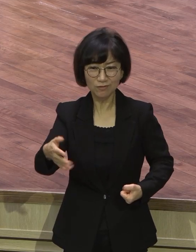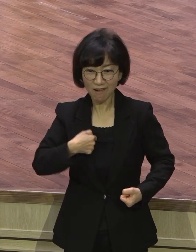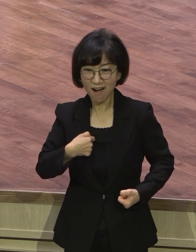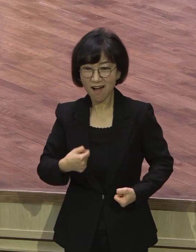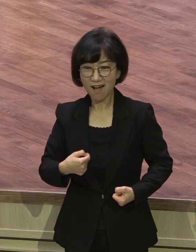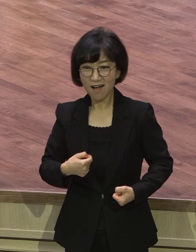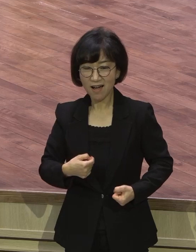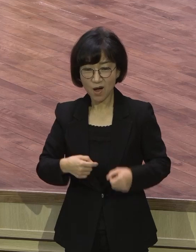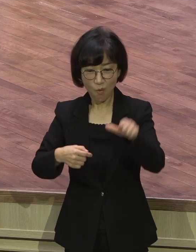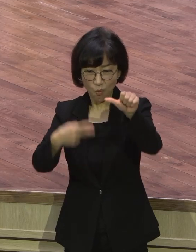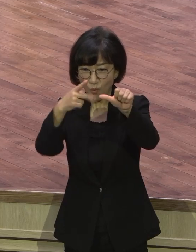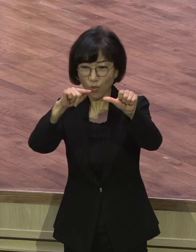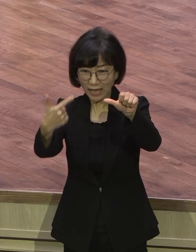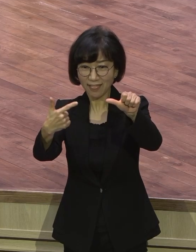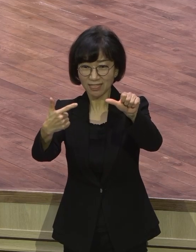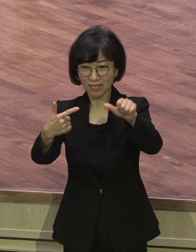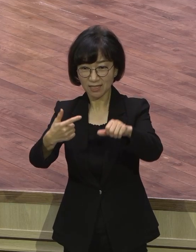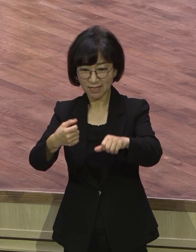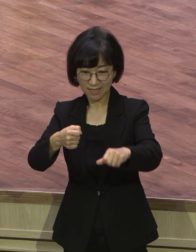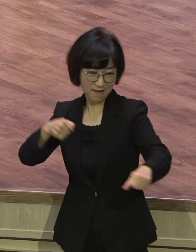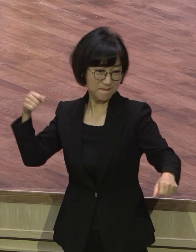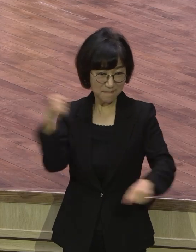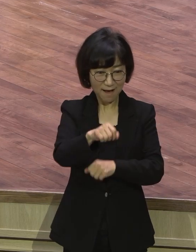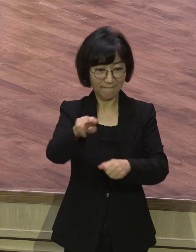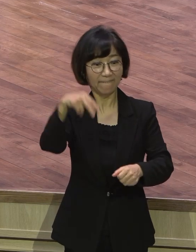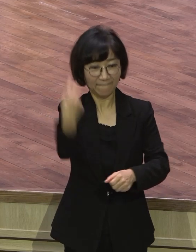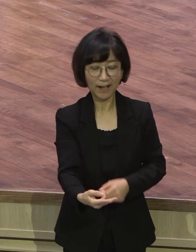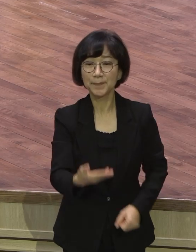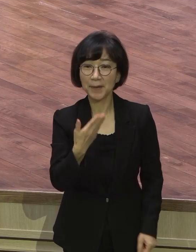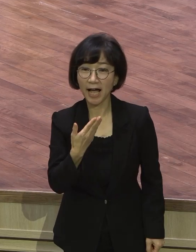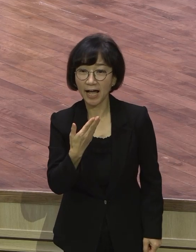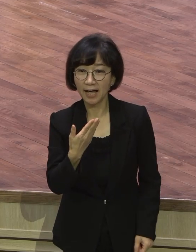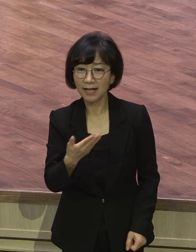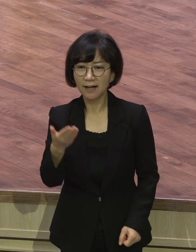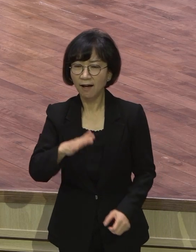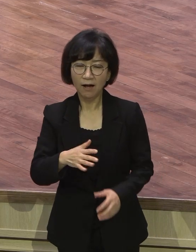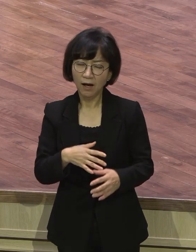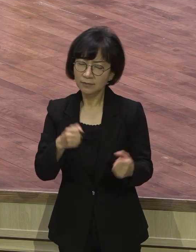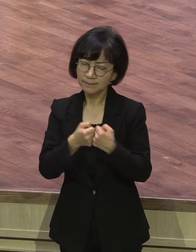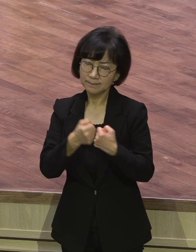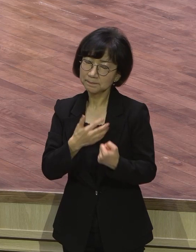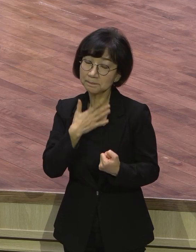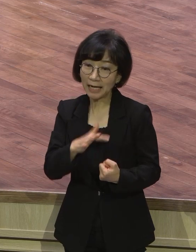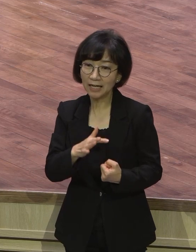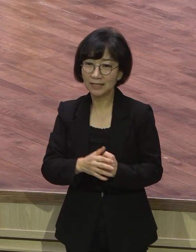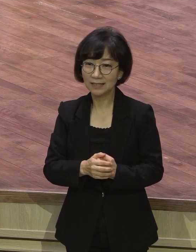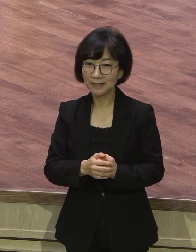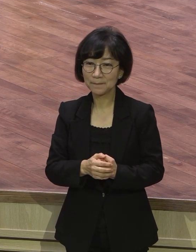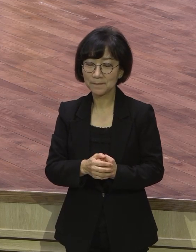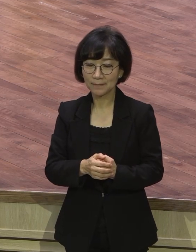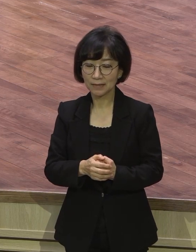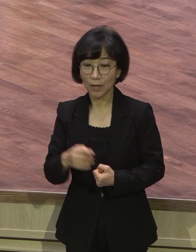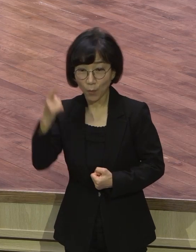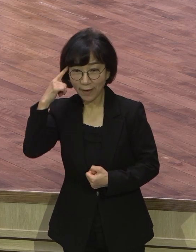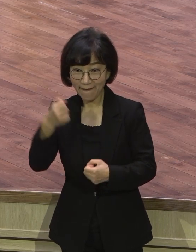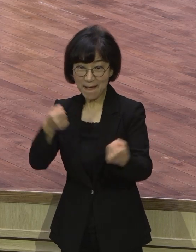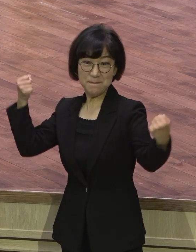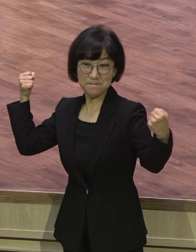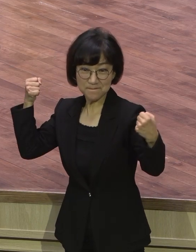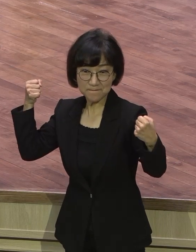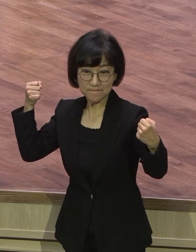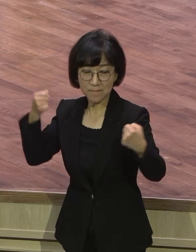격투 오단점이 있는 사람입니다. 한 번도 싸운 적이 없어요. 싸우면 내가 볼 때는 상대가 죽을 것